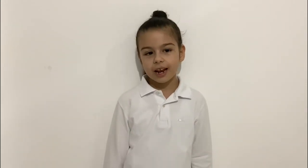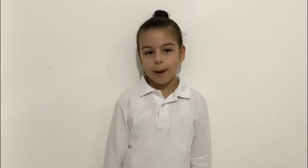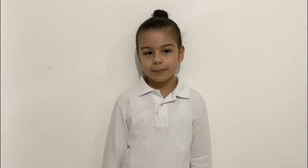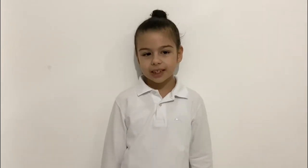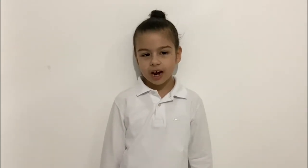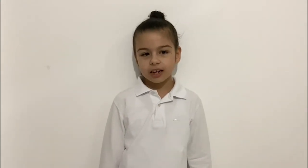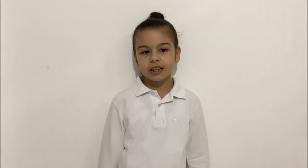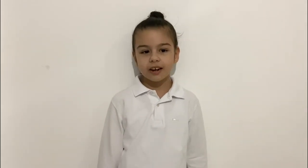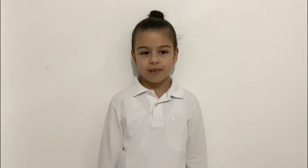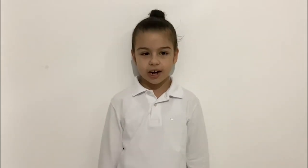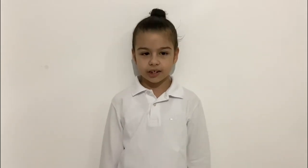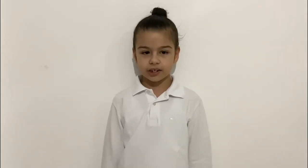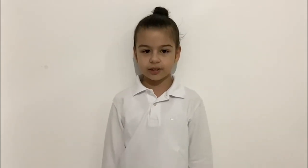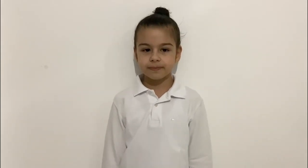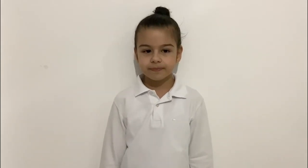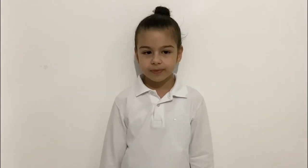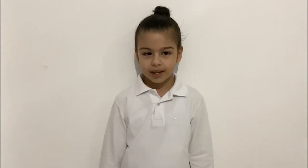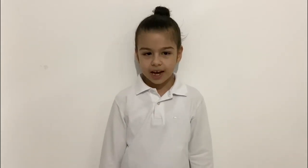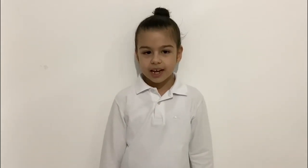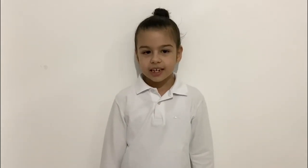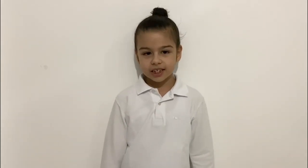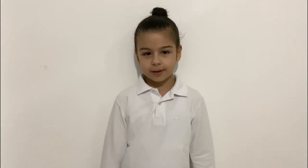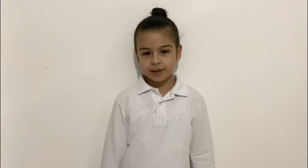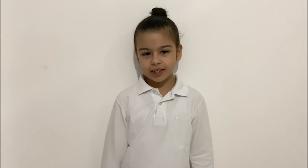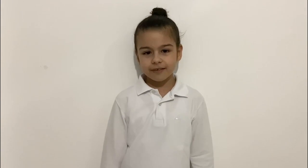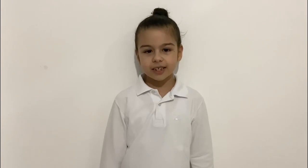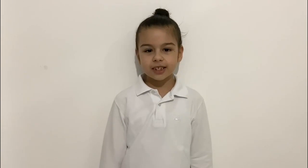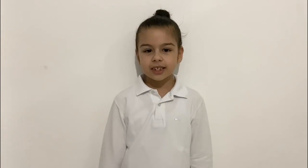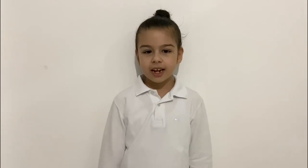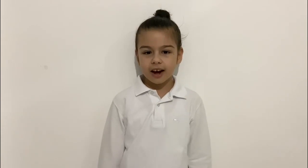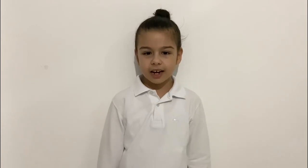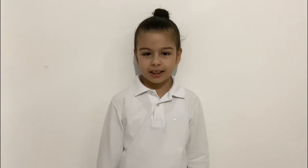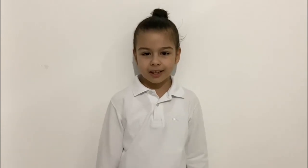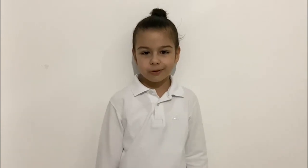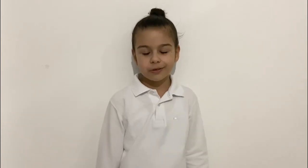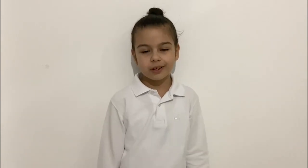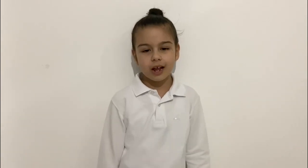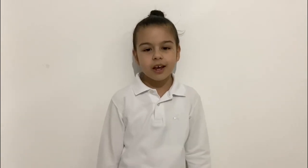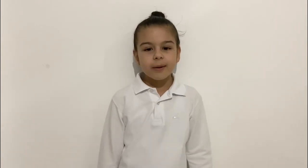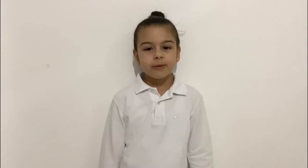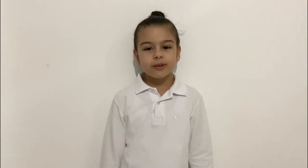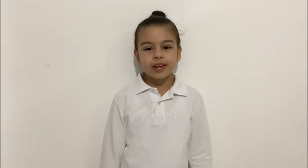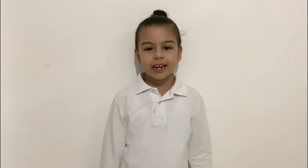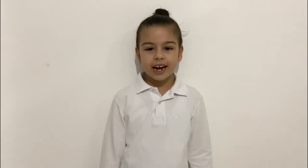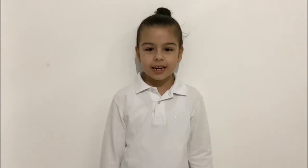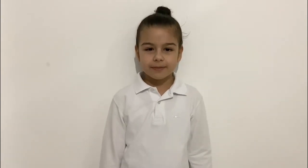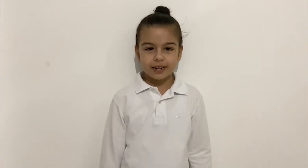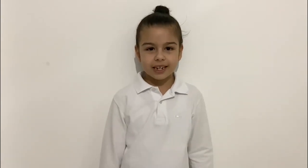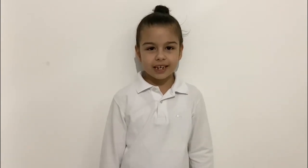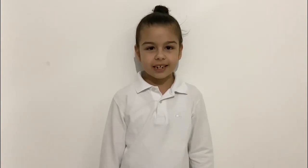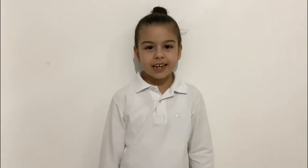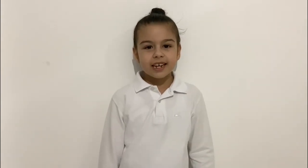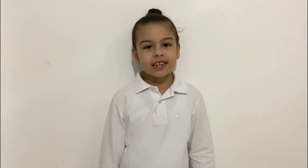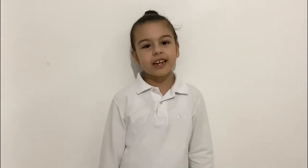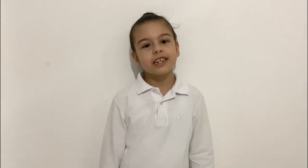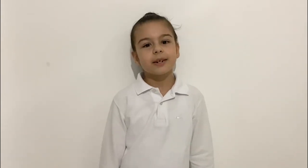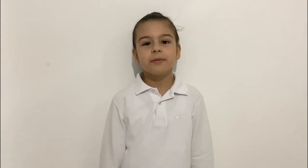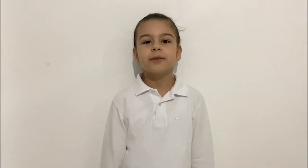düzenlenmiş hakları vardır. Yaşama sevinciyle hayatta tutunan bütün engelli bireylerin sadece bir gün